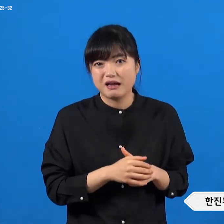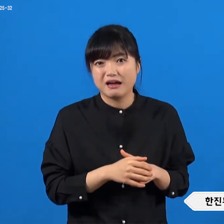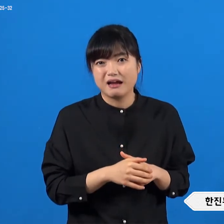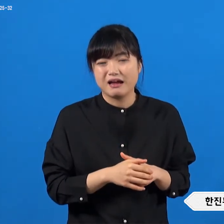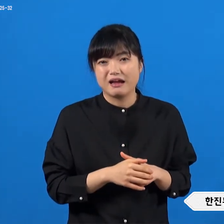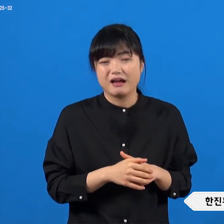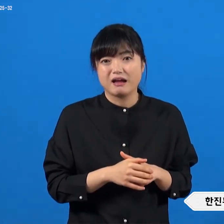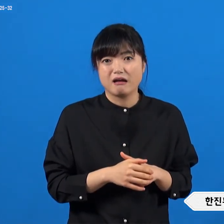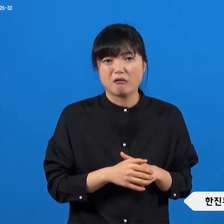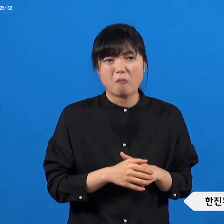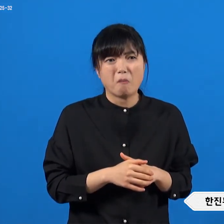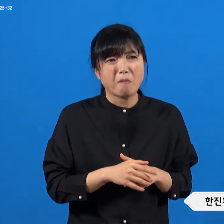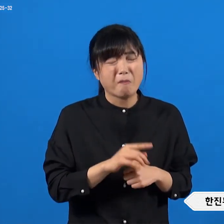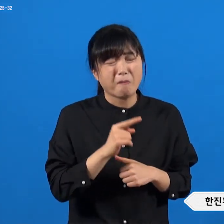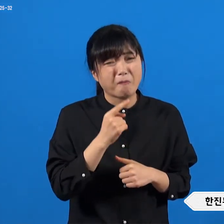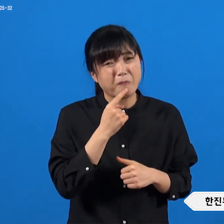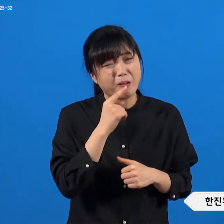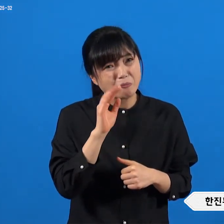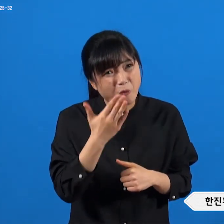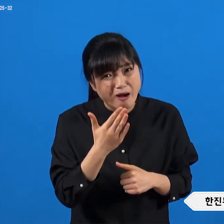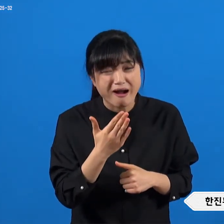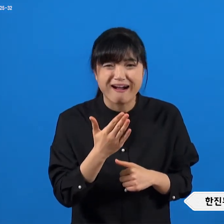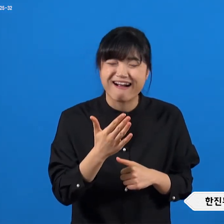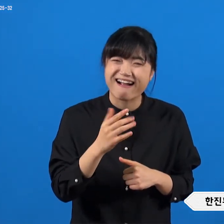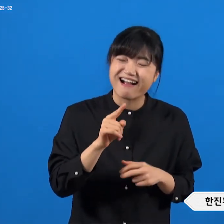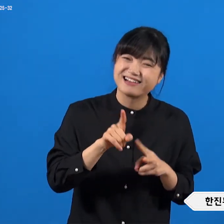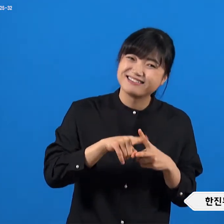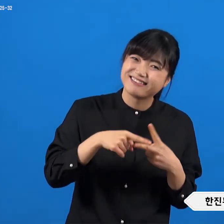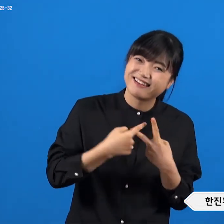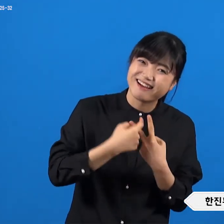착실한 사람이 어떻게 탕자일까?